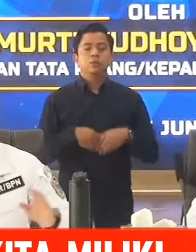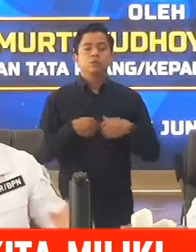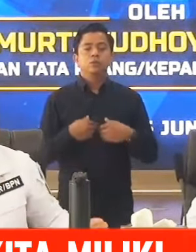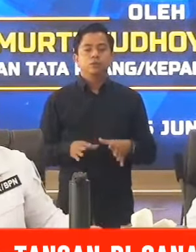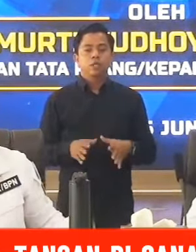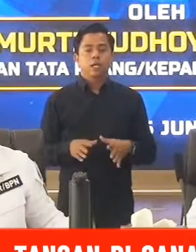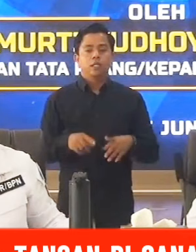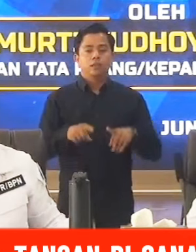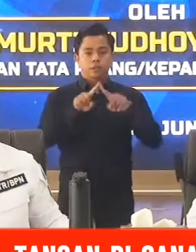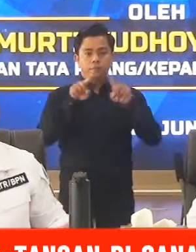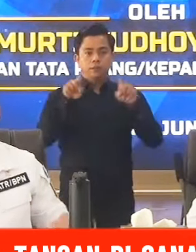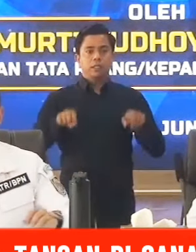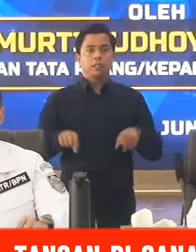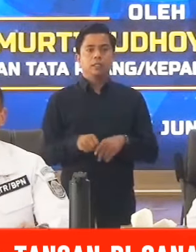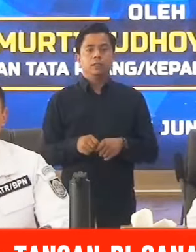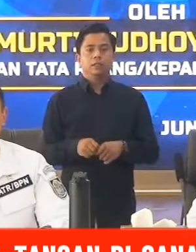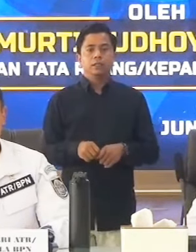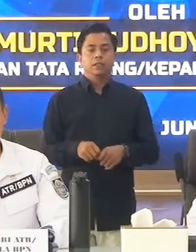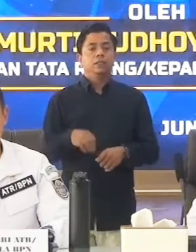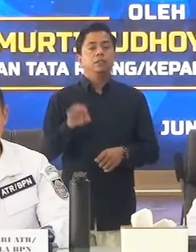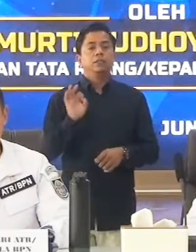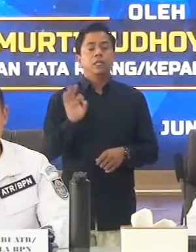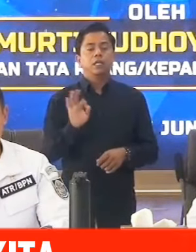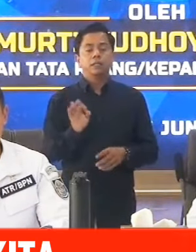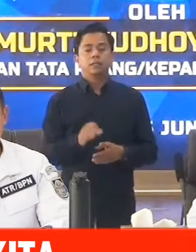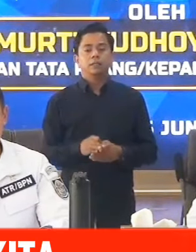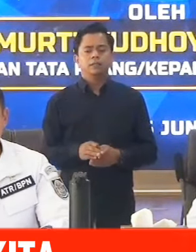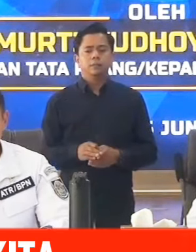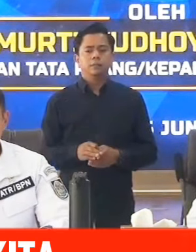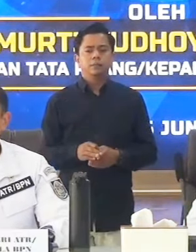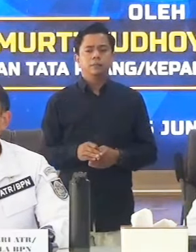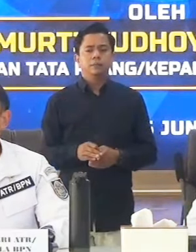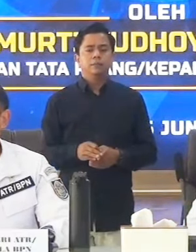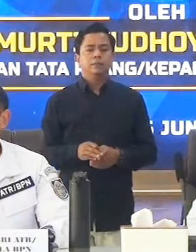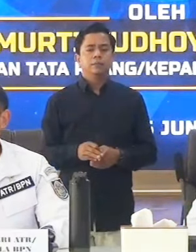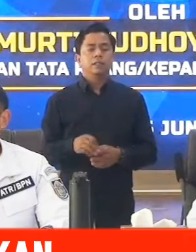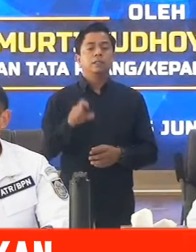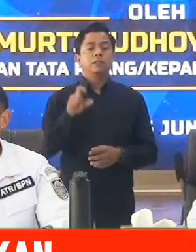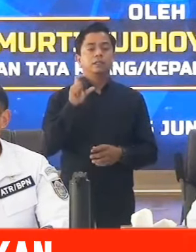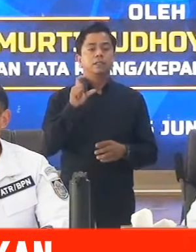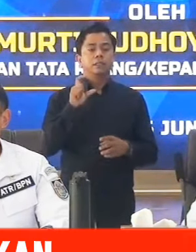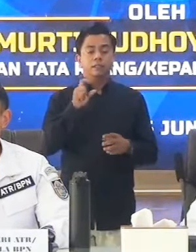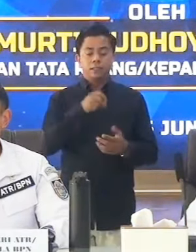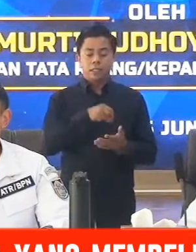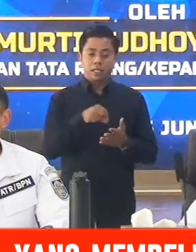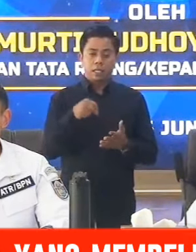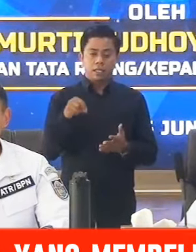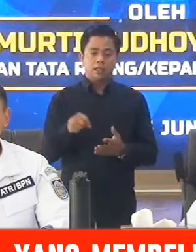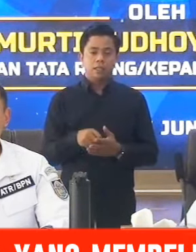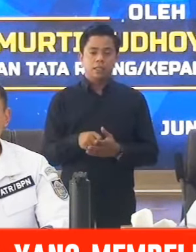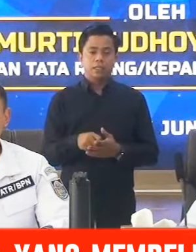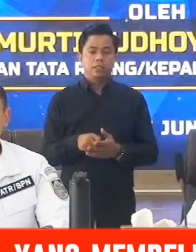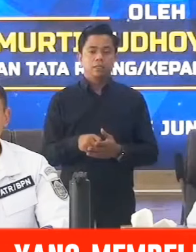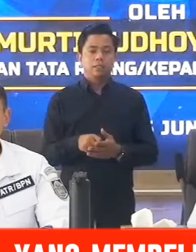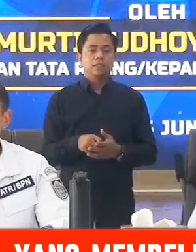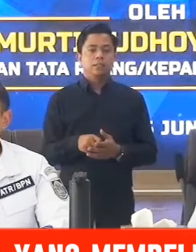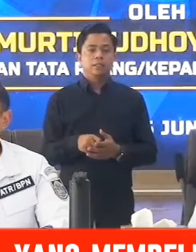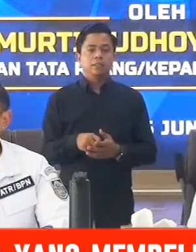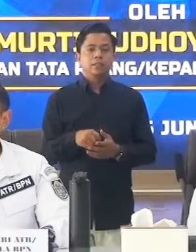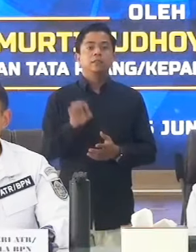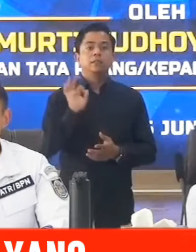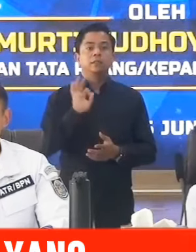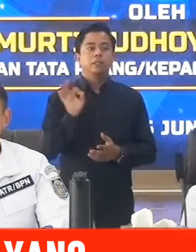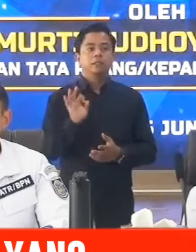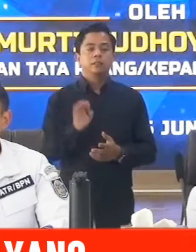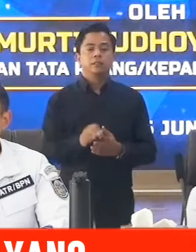yang sudah kita miliki, jangan merantakan tanah. Cek tanah kita. Jangan biarkan bertahun-tahun tidak ada yang